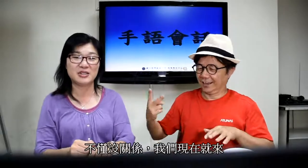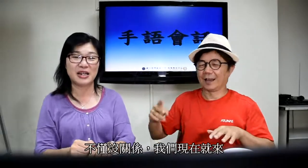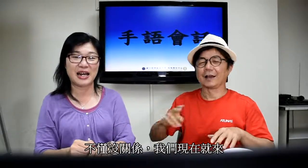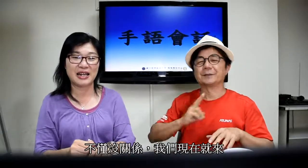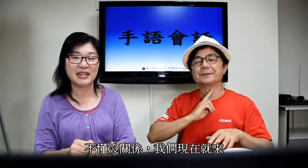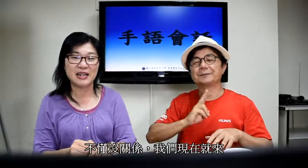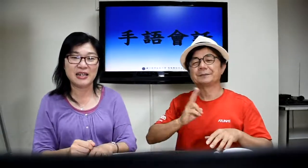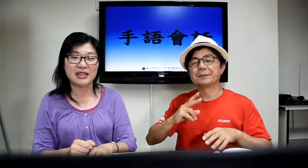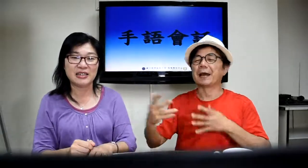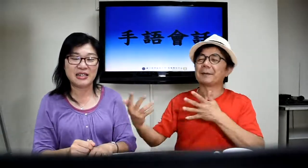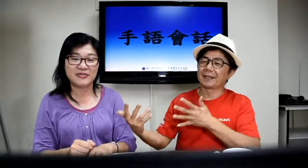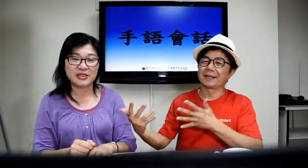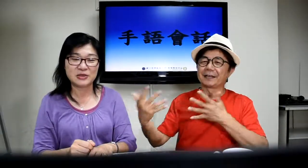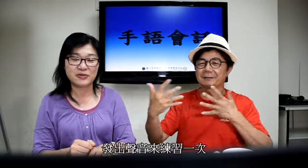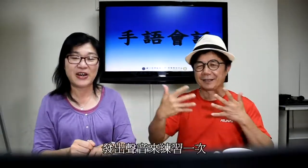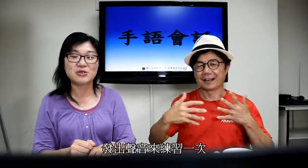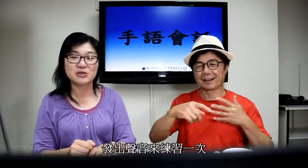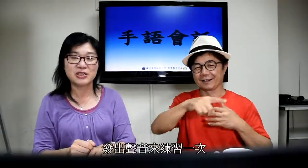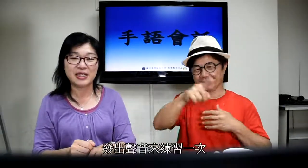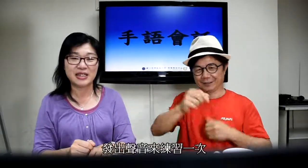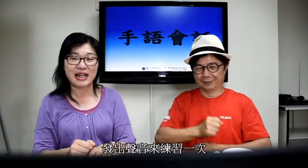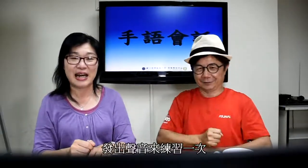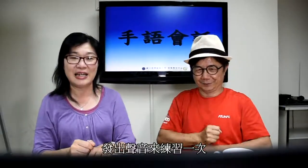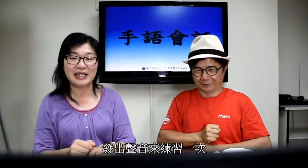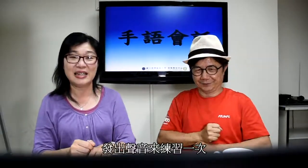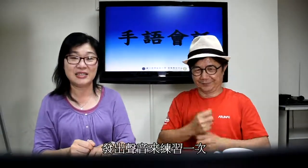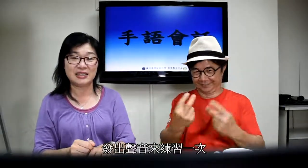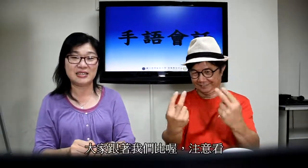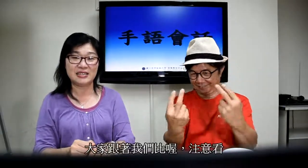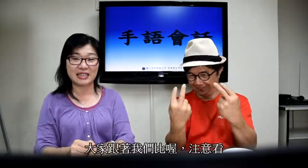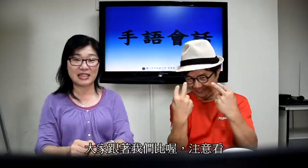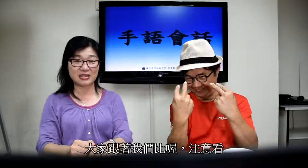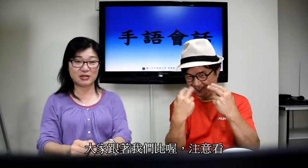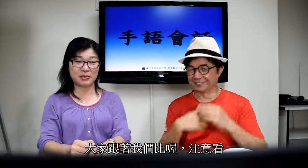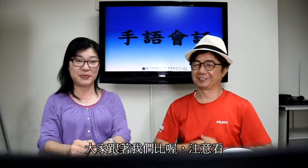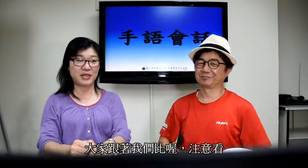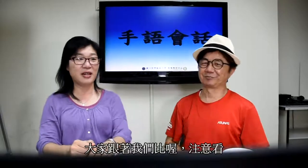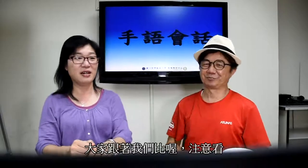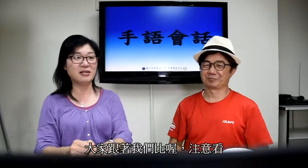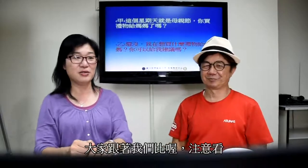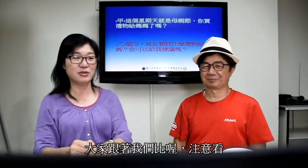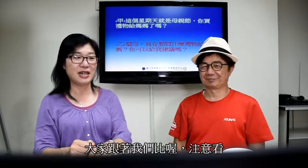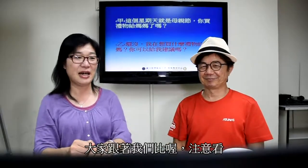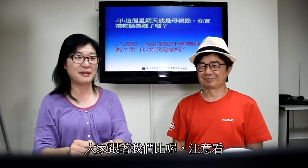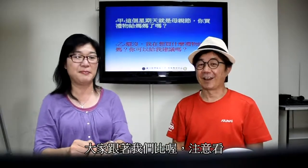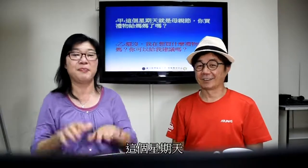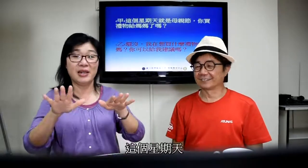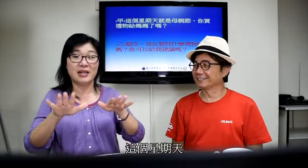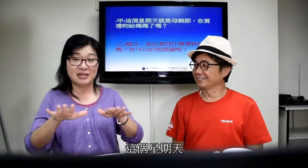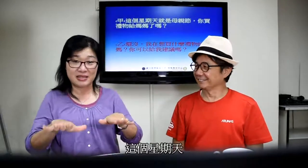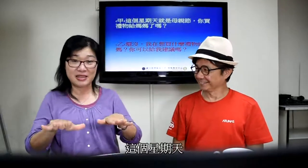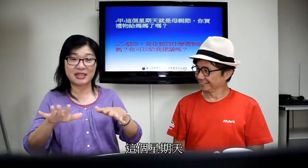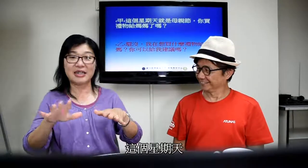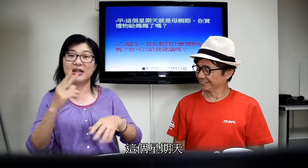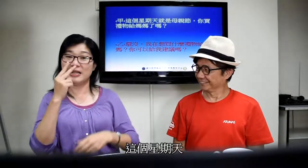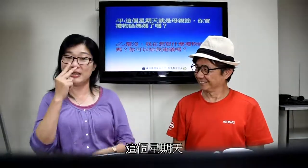来发出声音来练习一次。大家跟着我们比哦，注意看。这个星